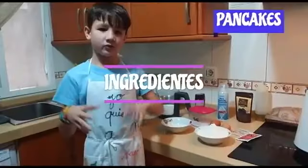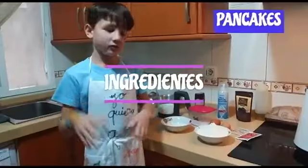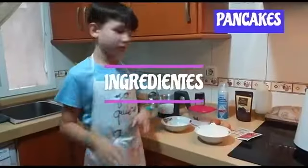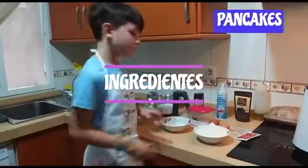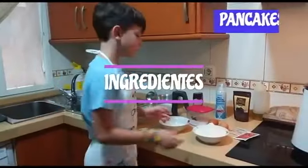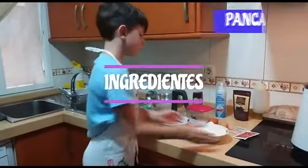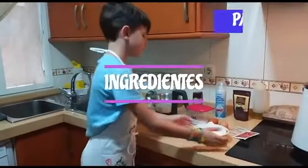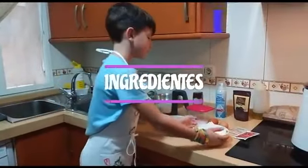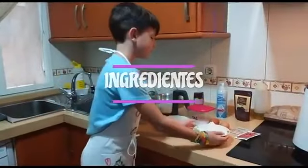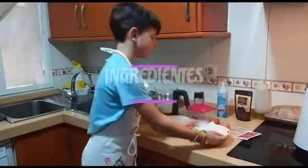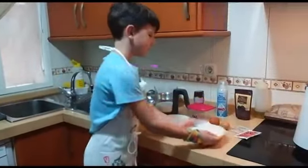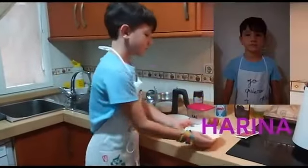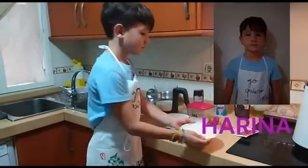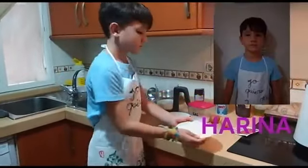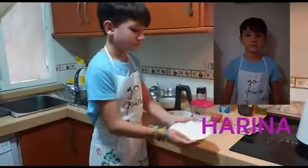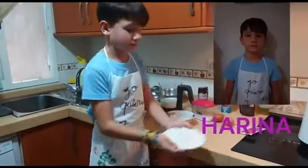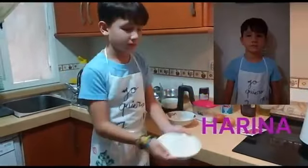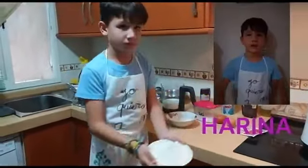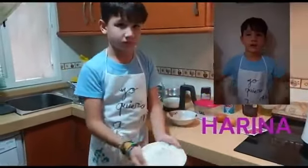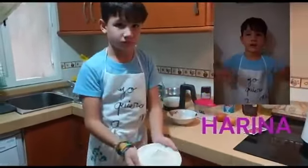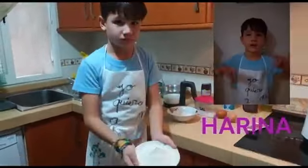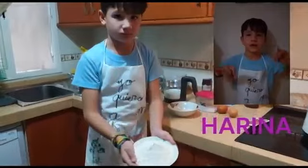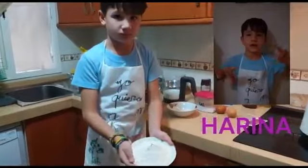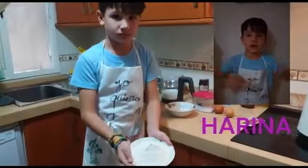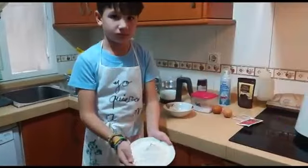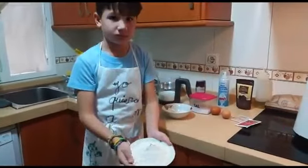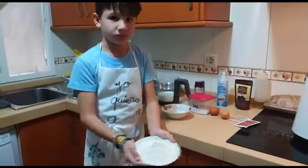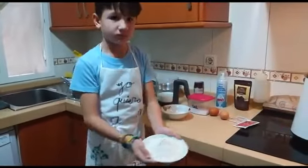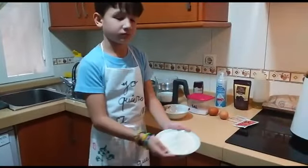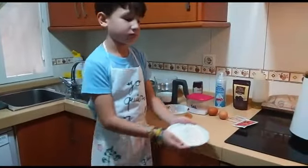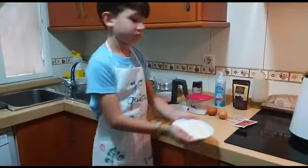Ella tiene ya los ingredientes. ¿Qué ingredientes has utilizado tú para cocinar?